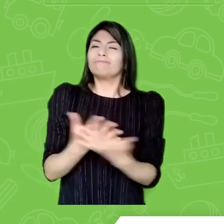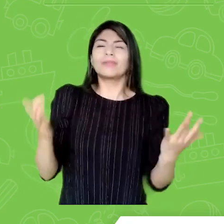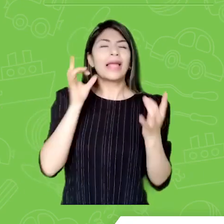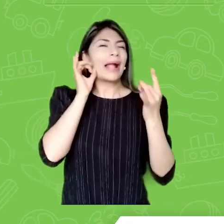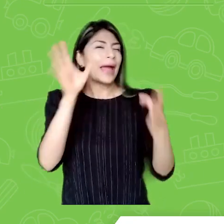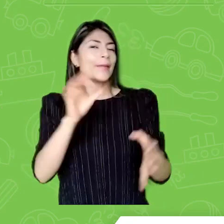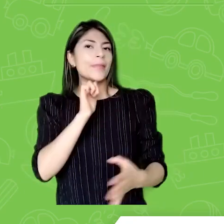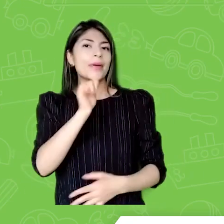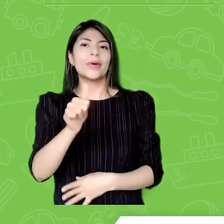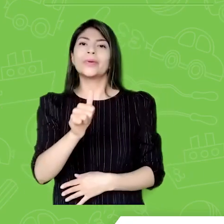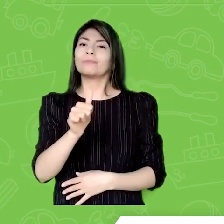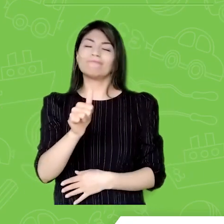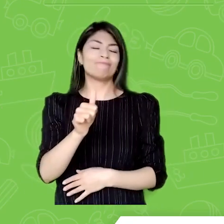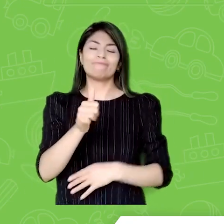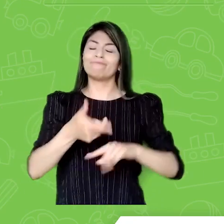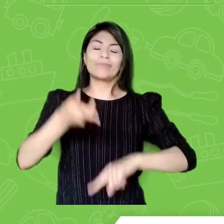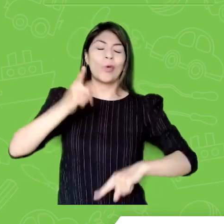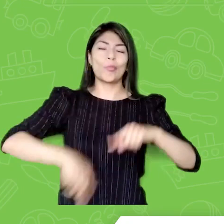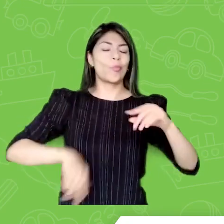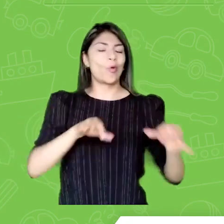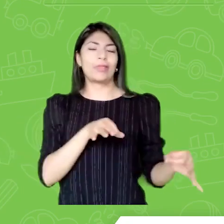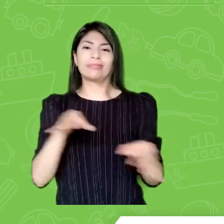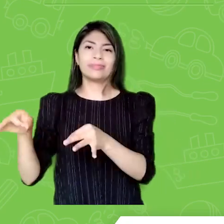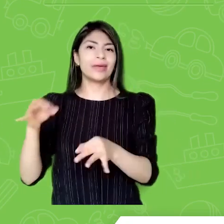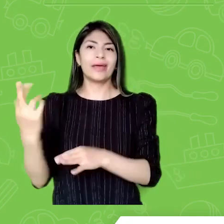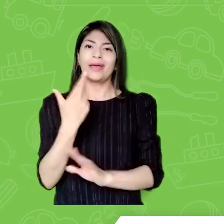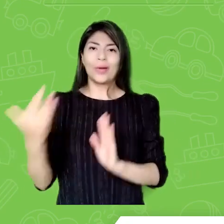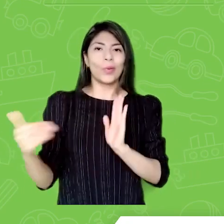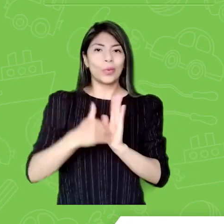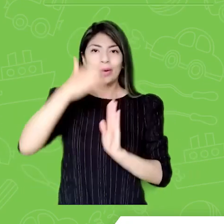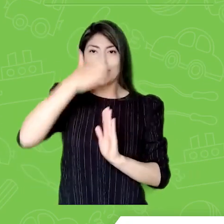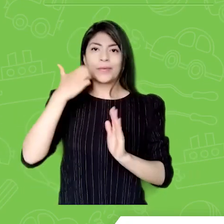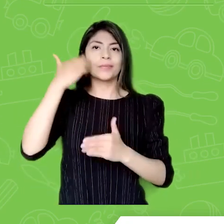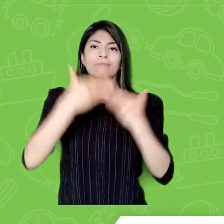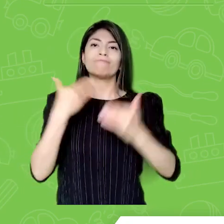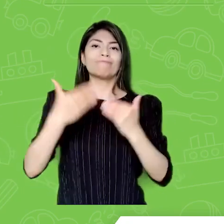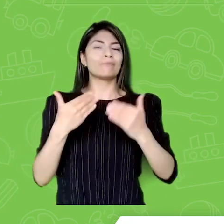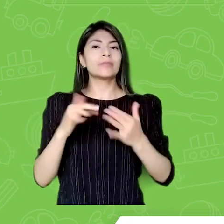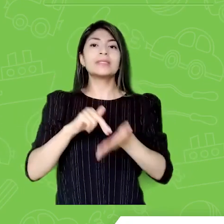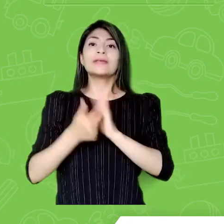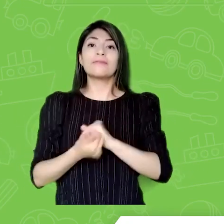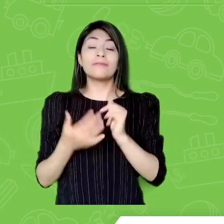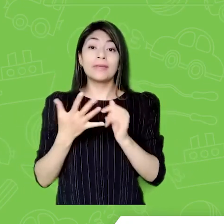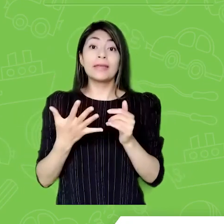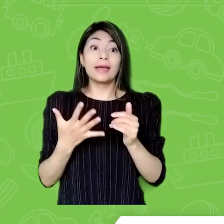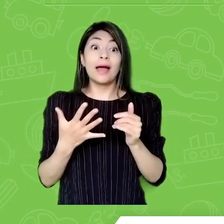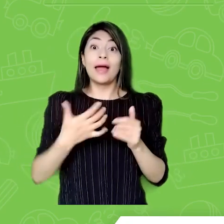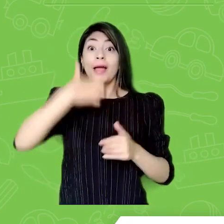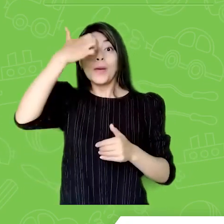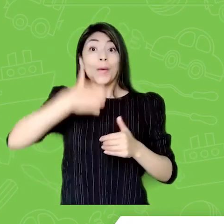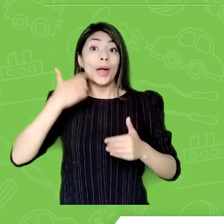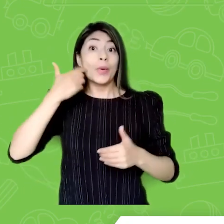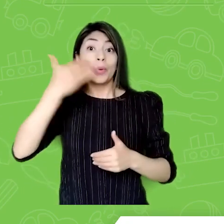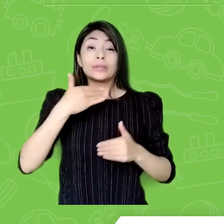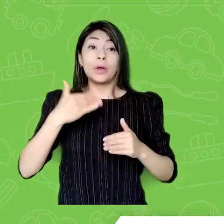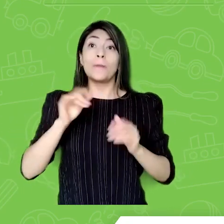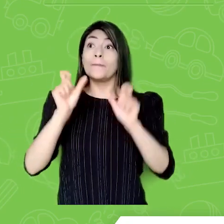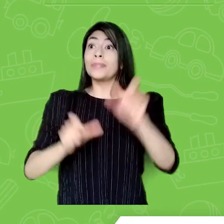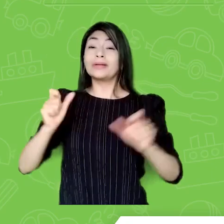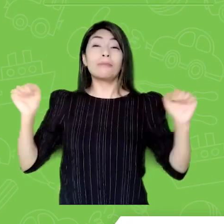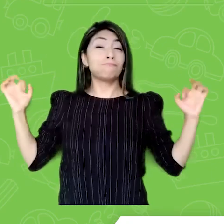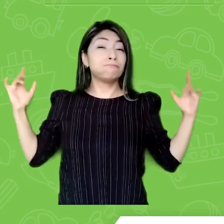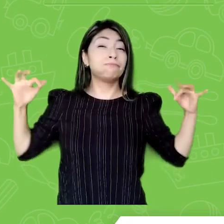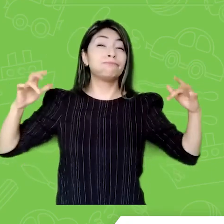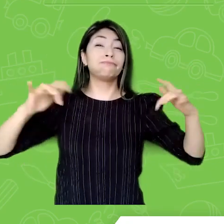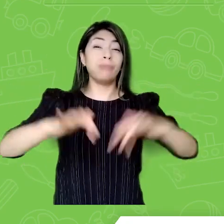particulares, casos fortuitos o de fuerza mayor que presenten los participantes, pues al tratarse de pruebas masivas que se aplican a todos